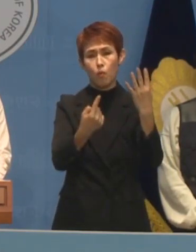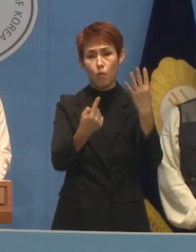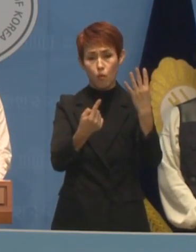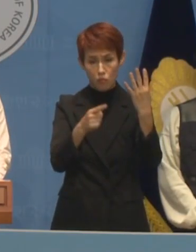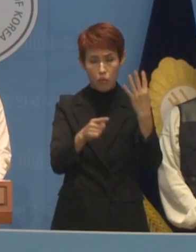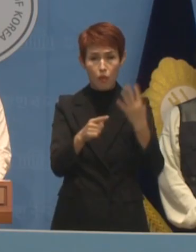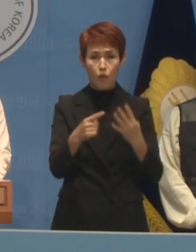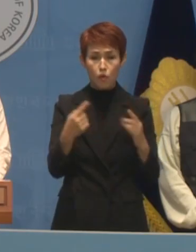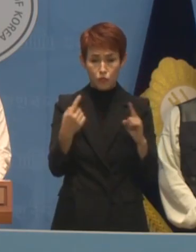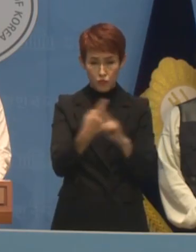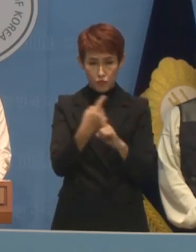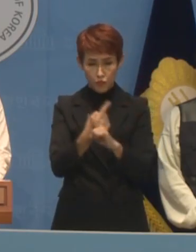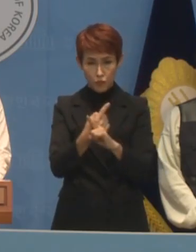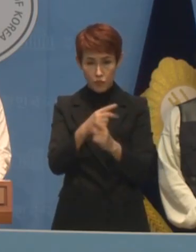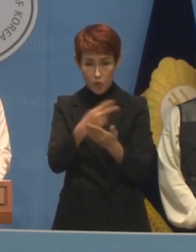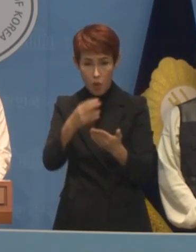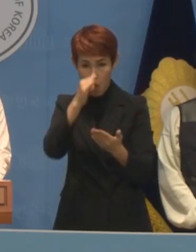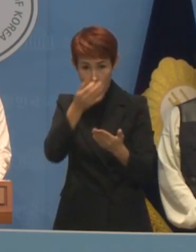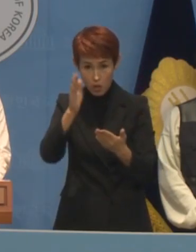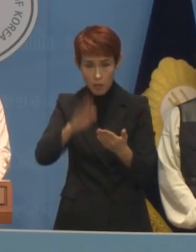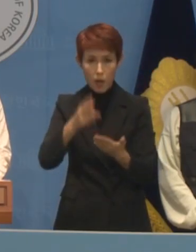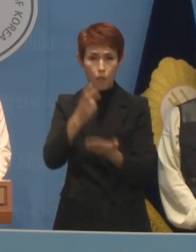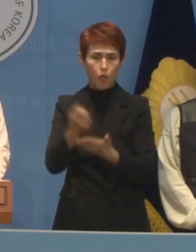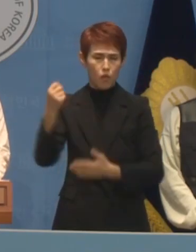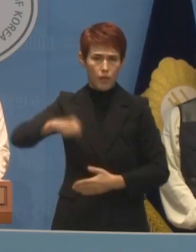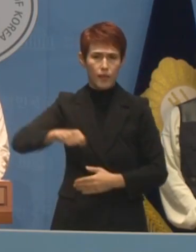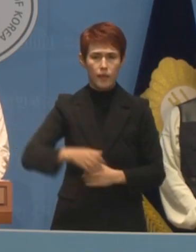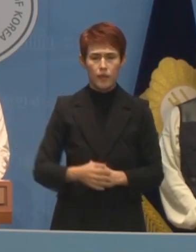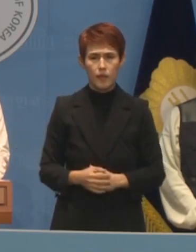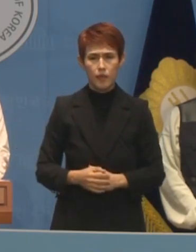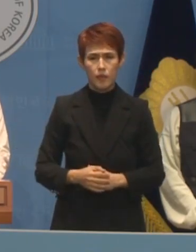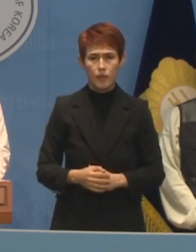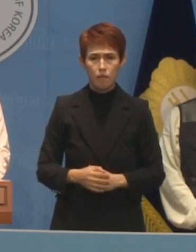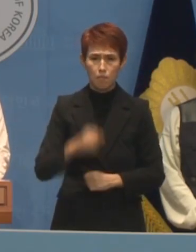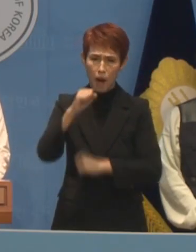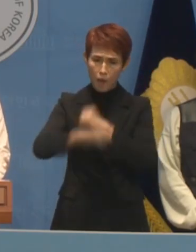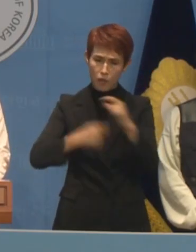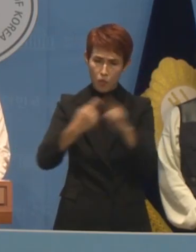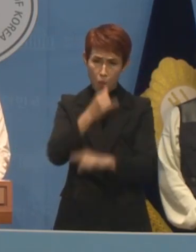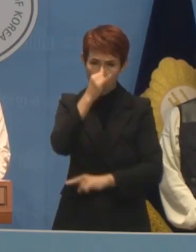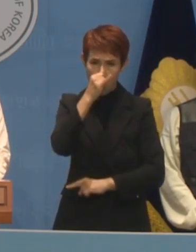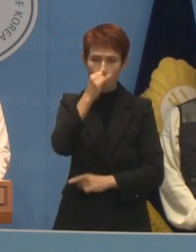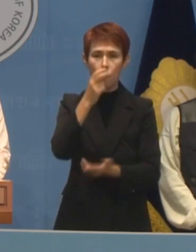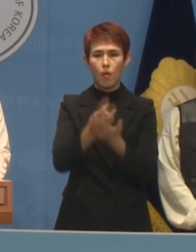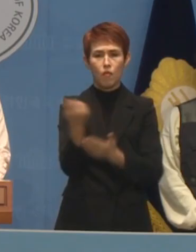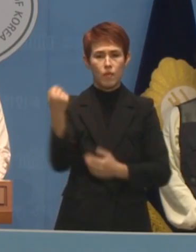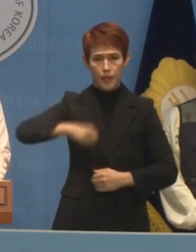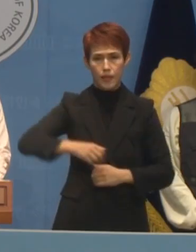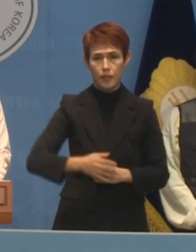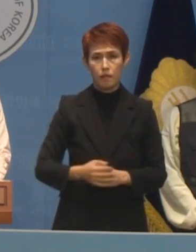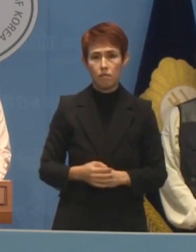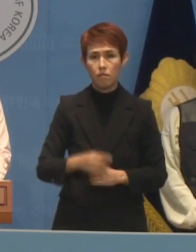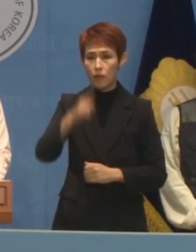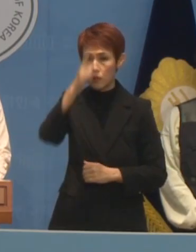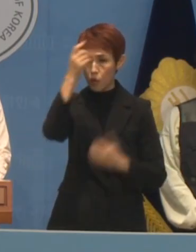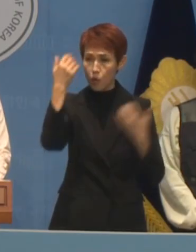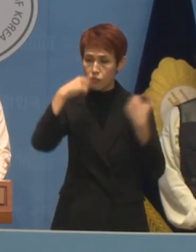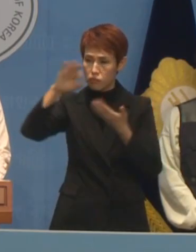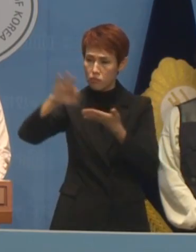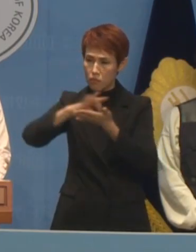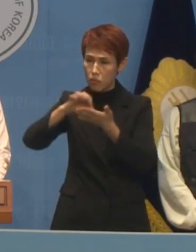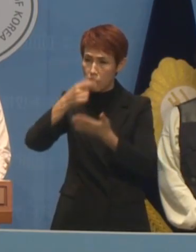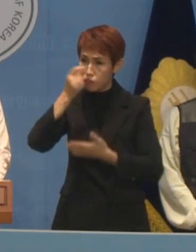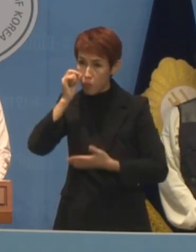있음에도 악의적인 법 위반으로 봐야 할 것입니다. 정부 세수 정책 실패로 인한 결손을 정부 부처의 예산